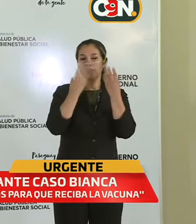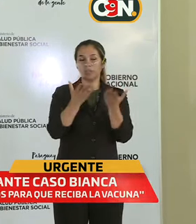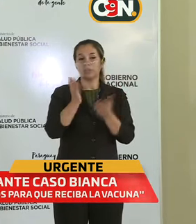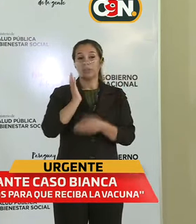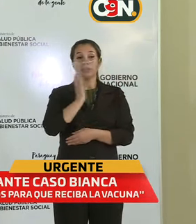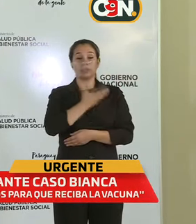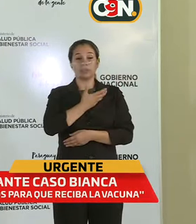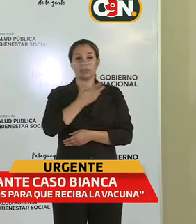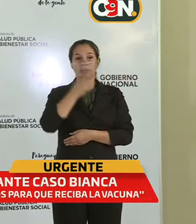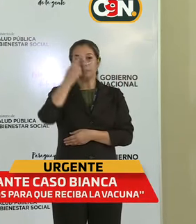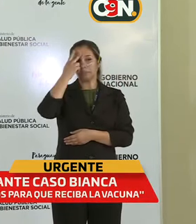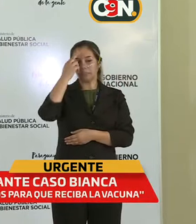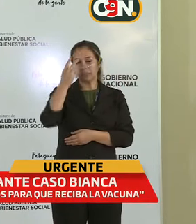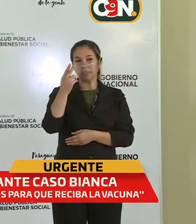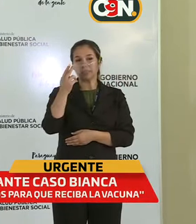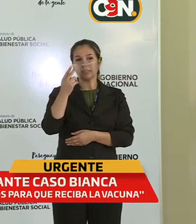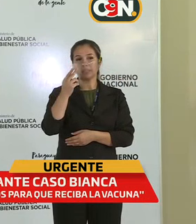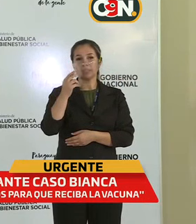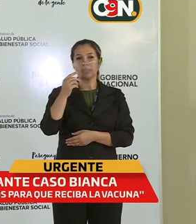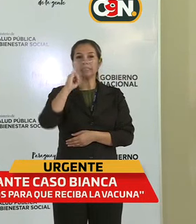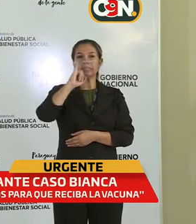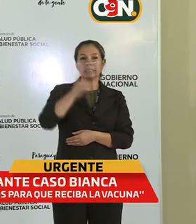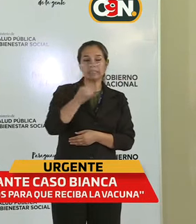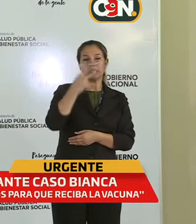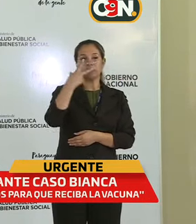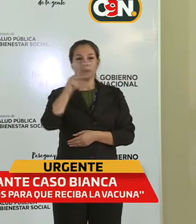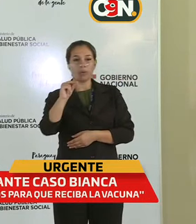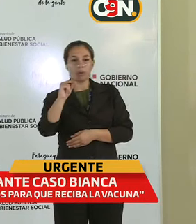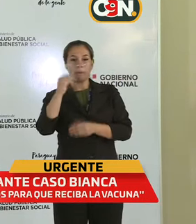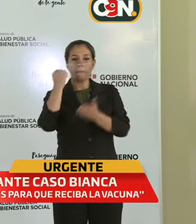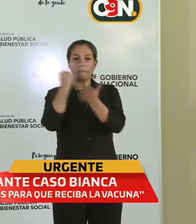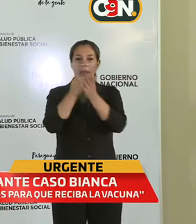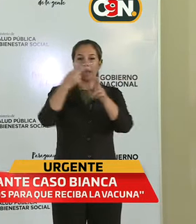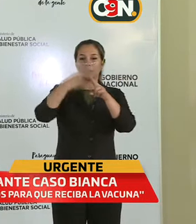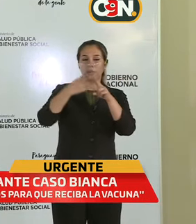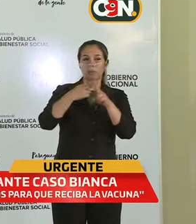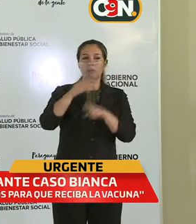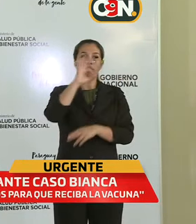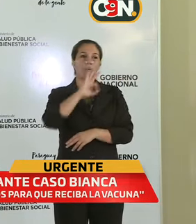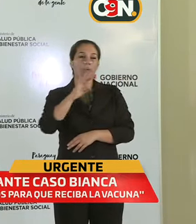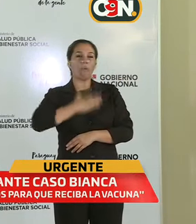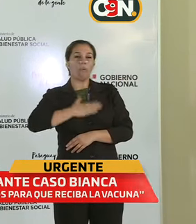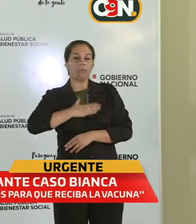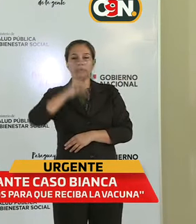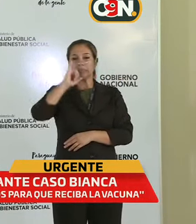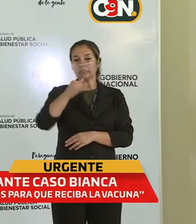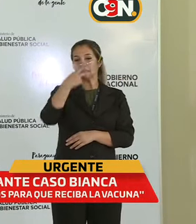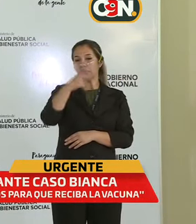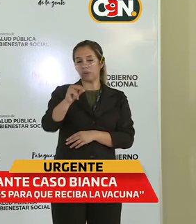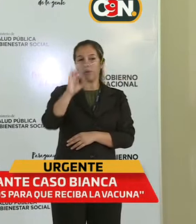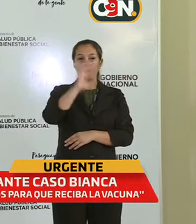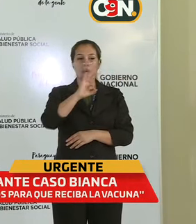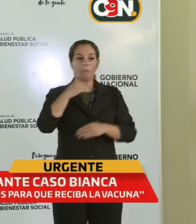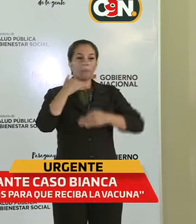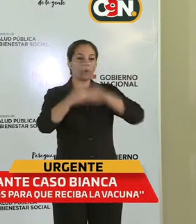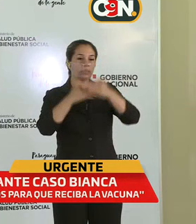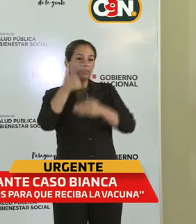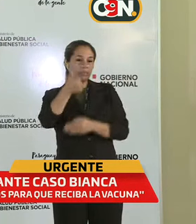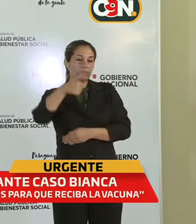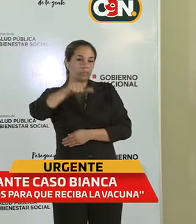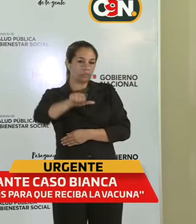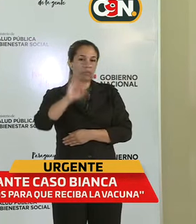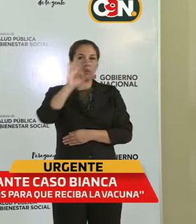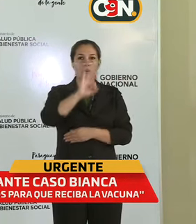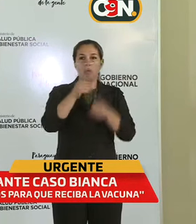cuestión de que se indique o no un medicamento o estar de acuerdo o no con lo que se hace o pensar o no que